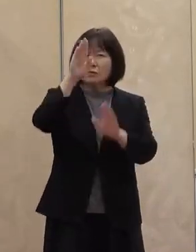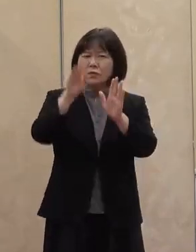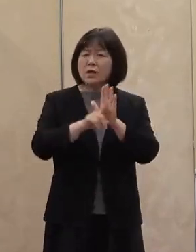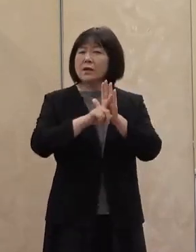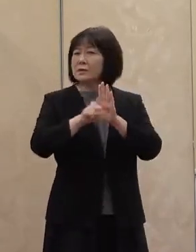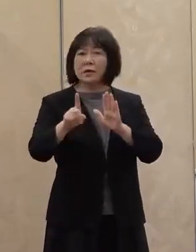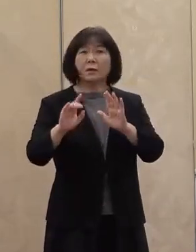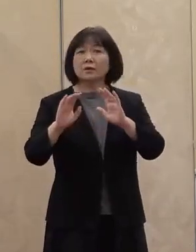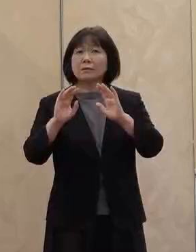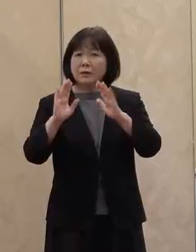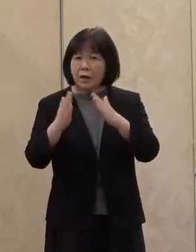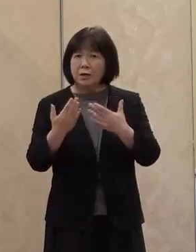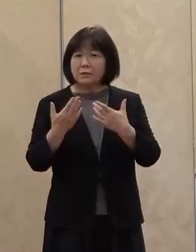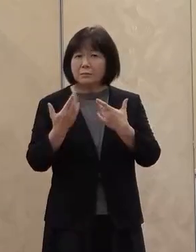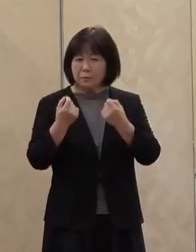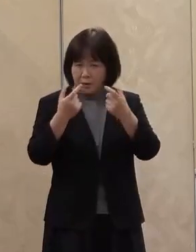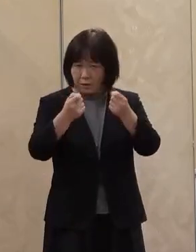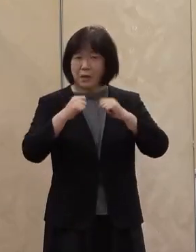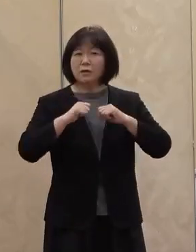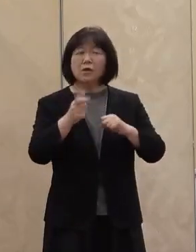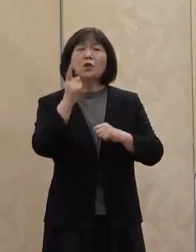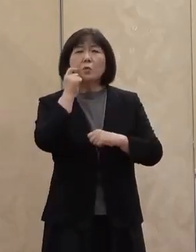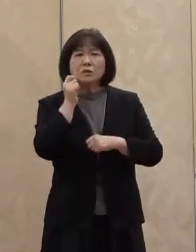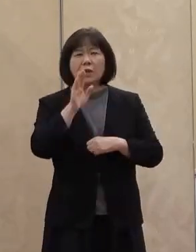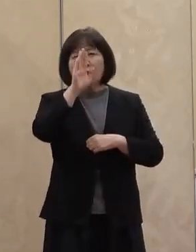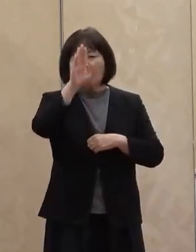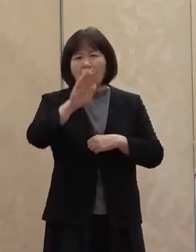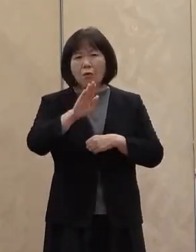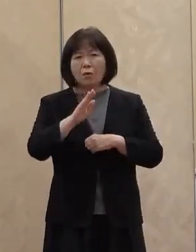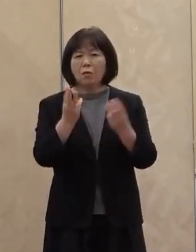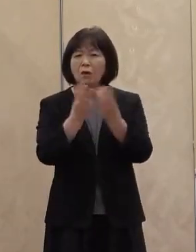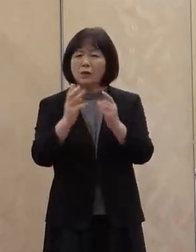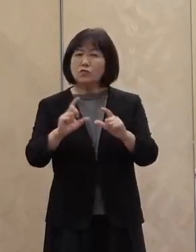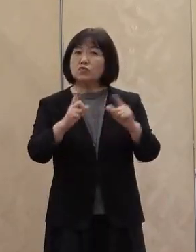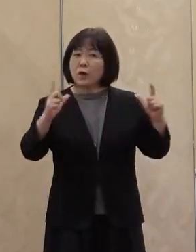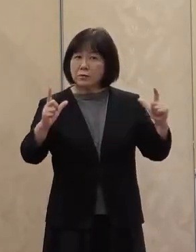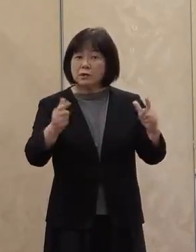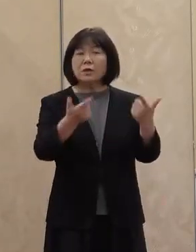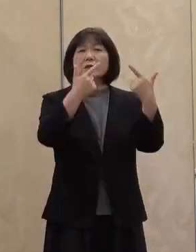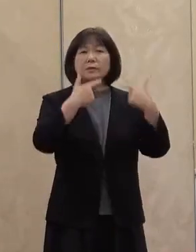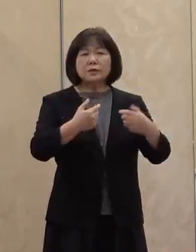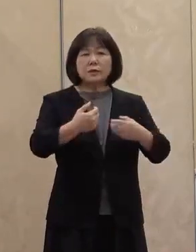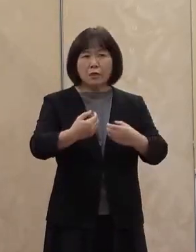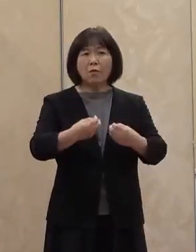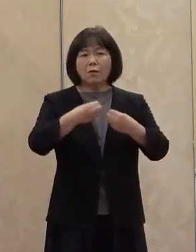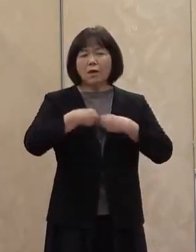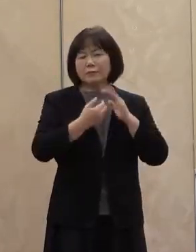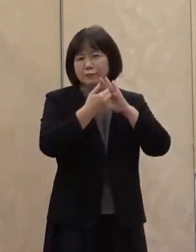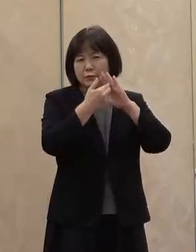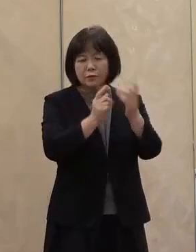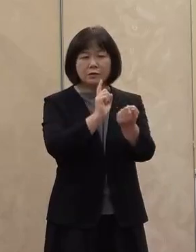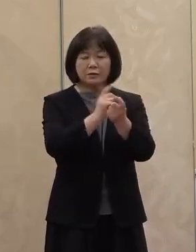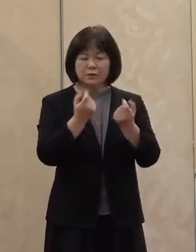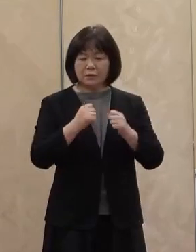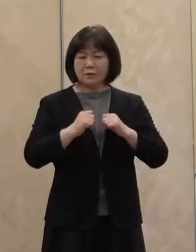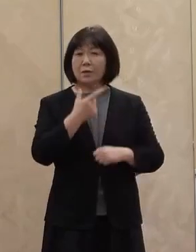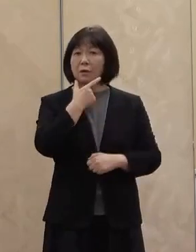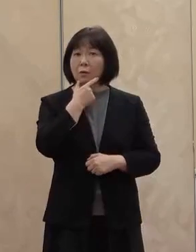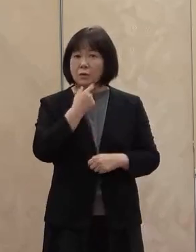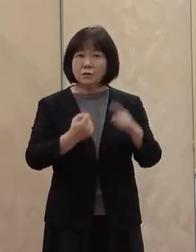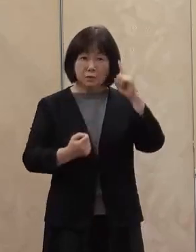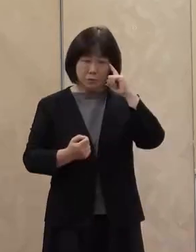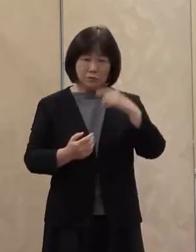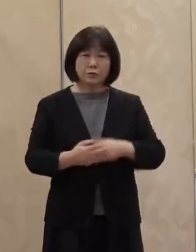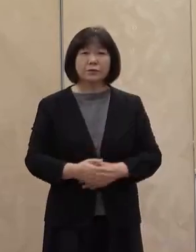ゃありませんので、またいつこれが増えてくるか分からないということで、日々の感染対策はぜひしっかり取っていただきたいと思います。で、僕自身